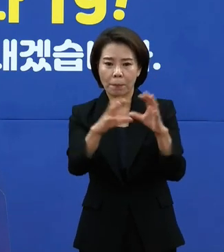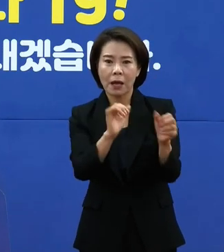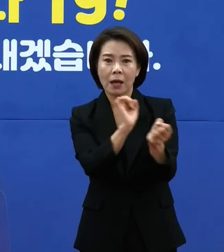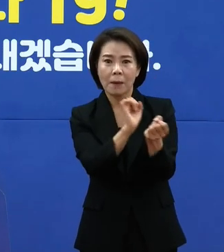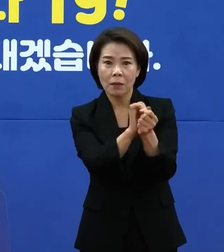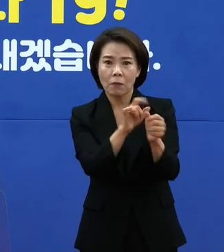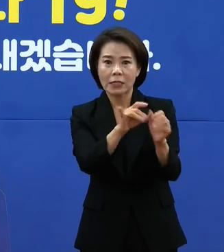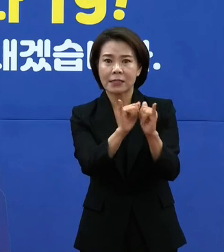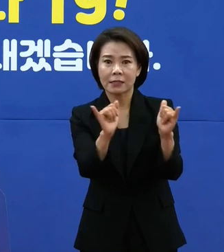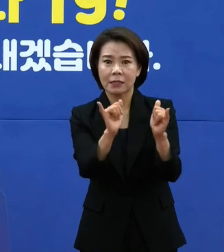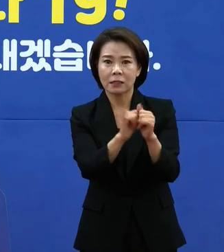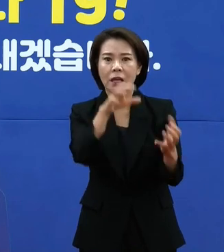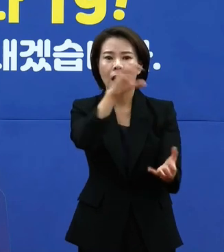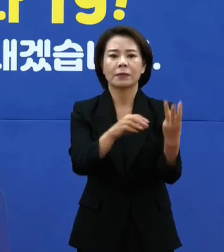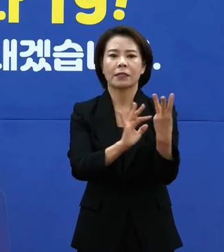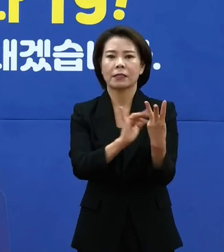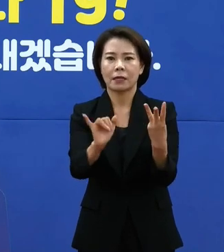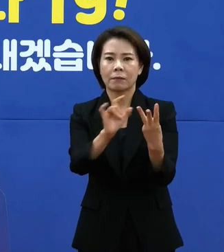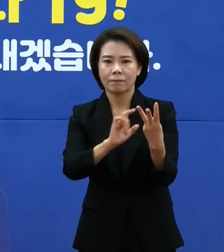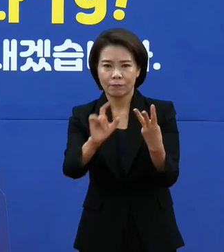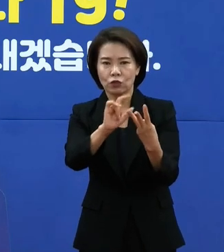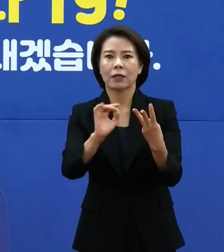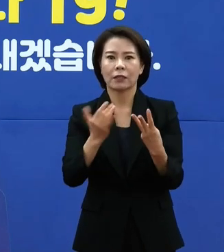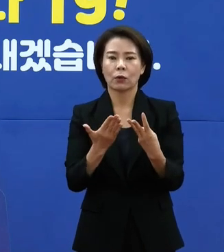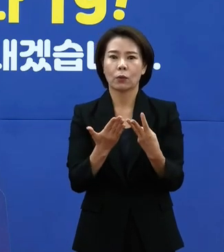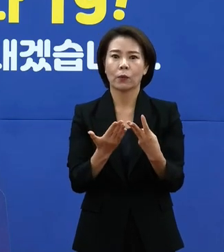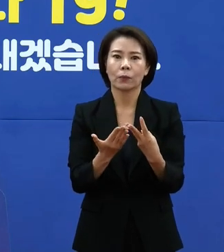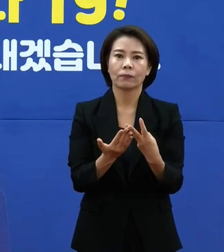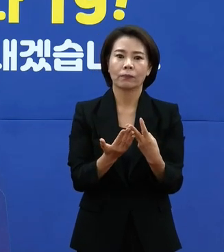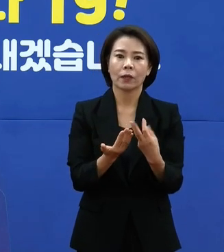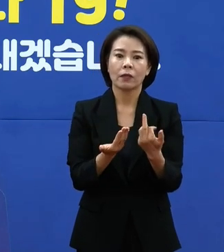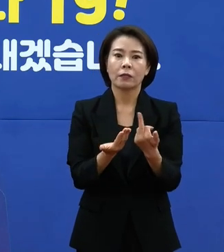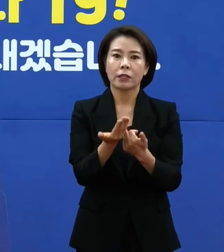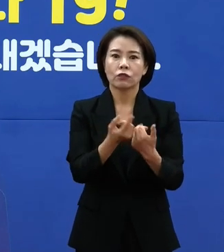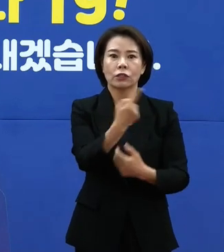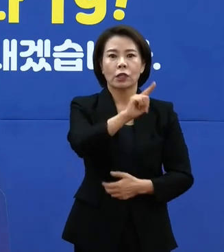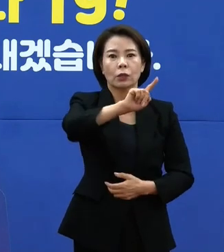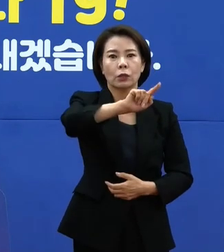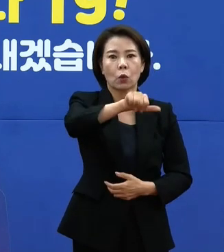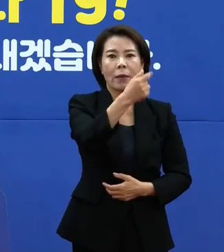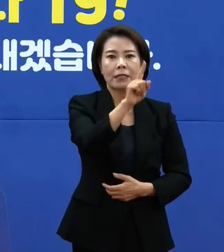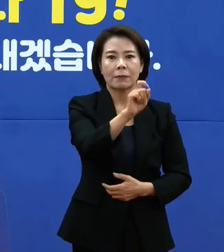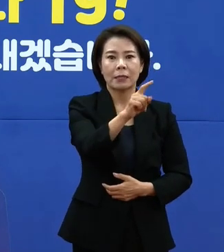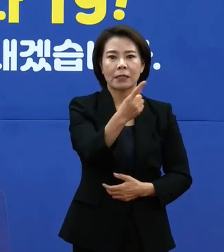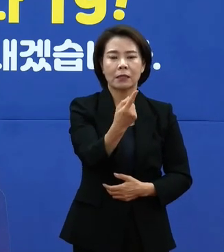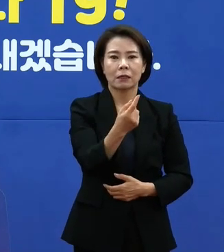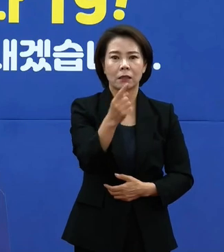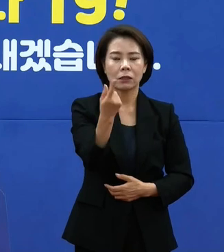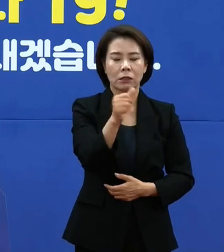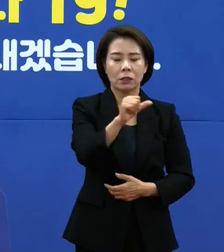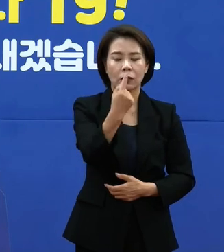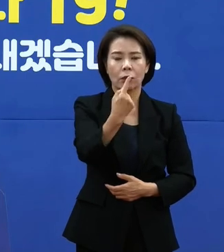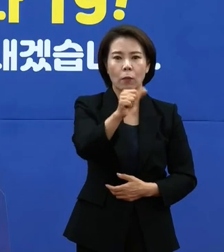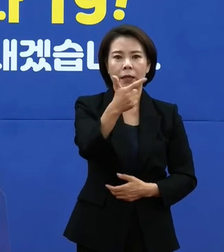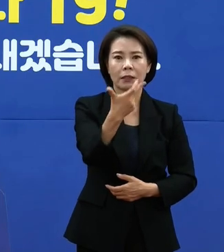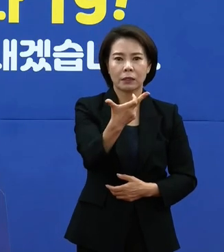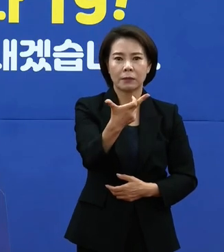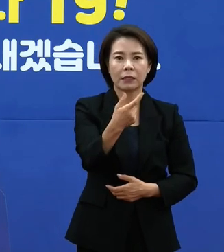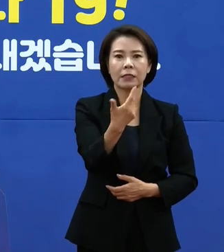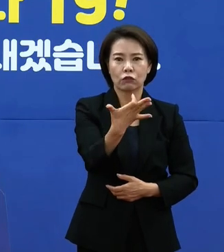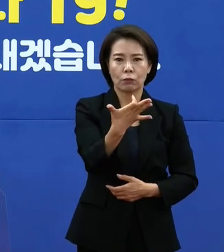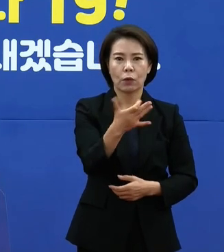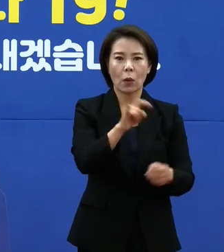확진자는 총 3명이 더 발생을 했는데 제주 1511, 1517, 1519번